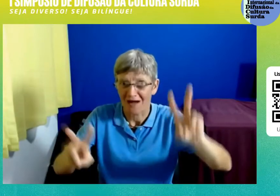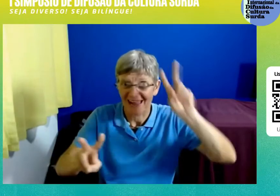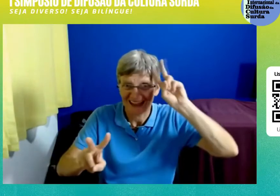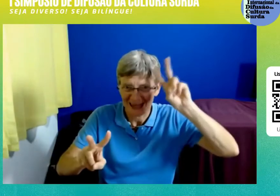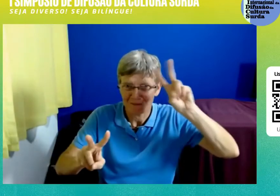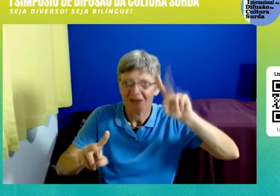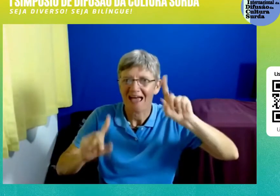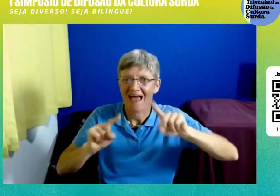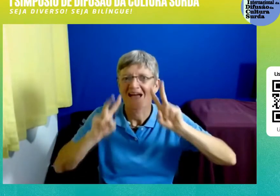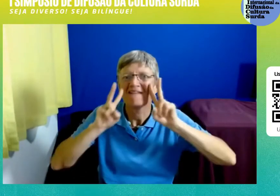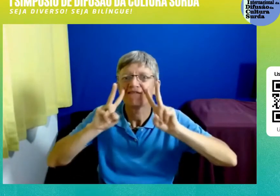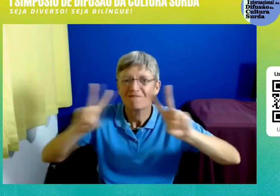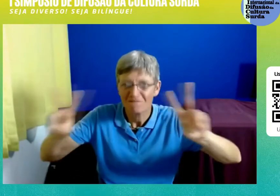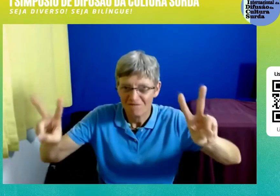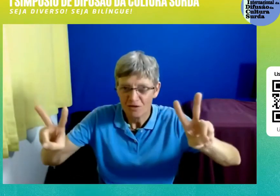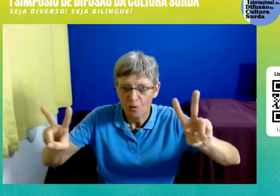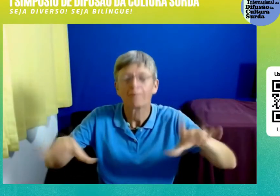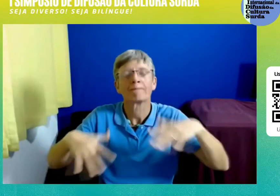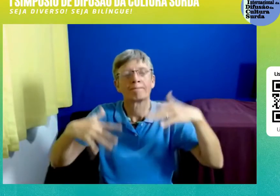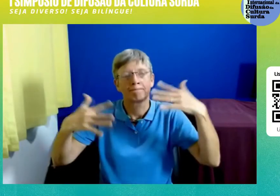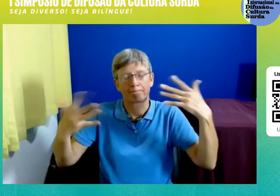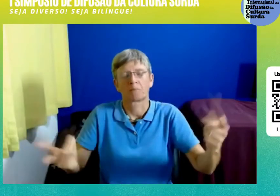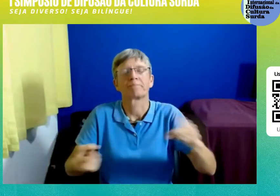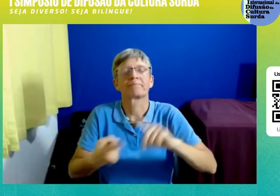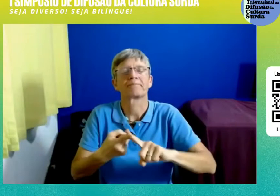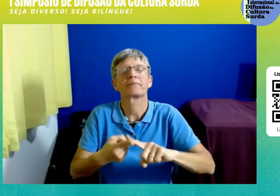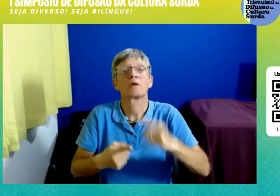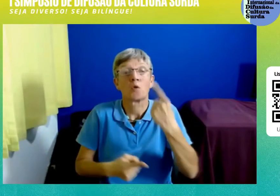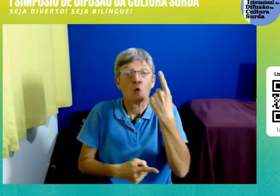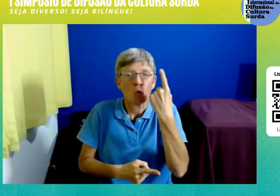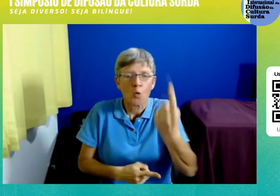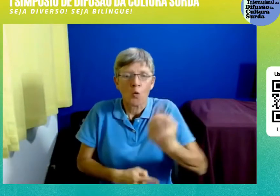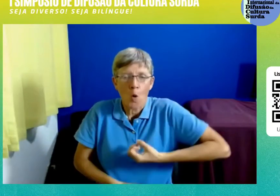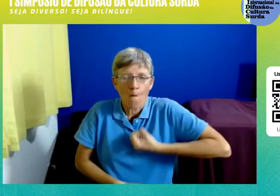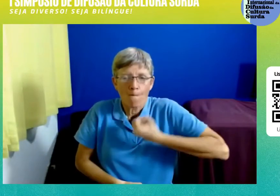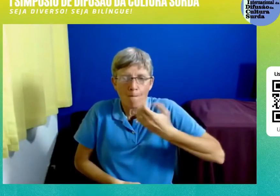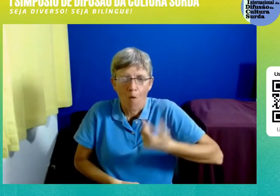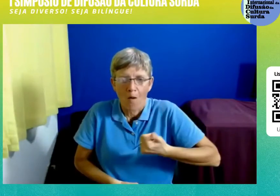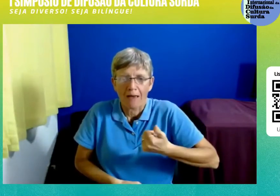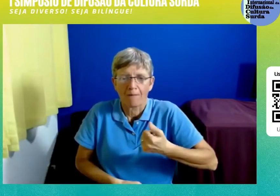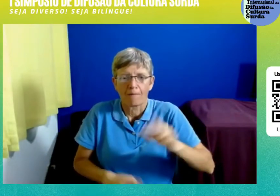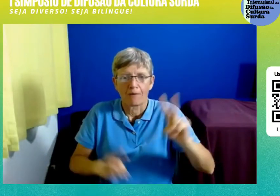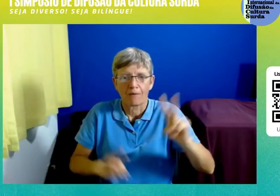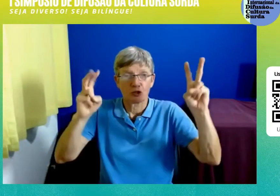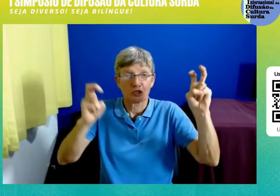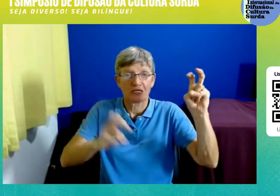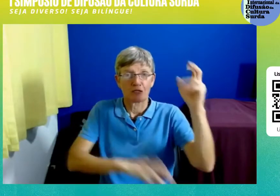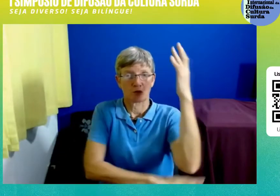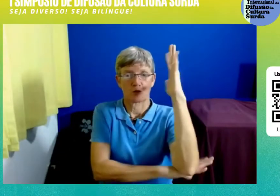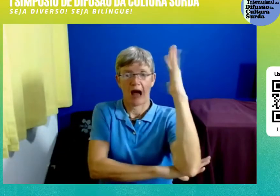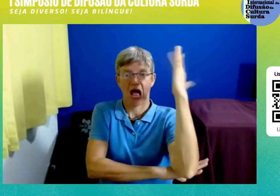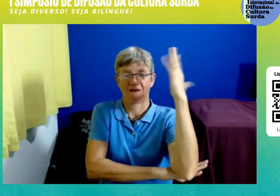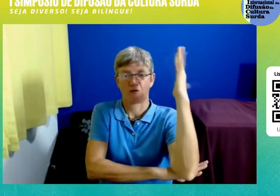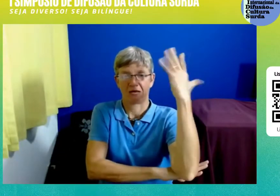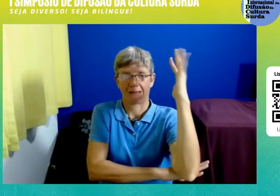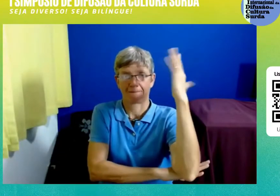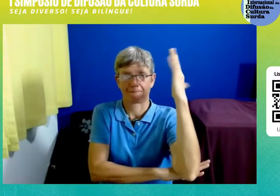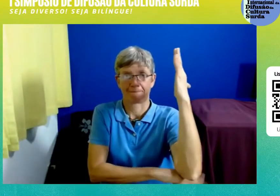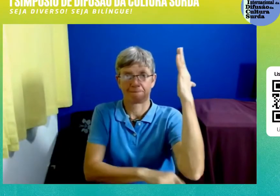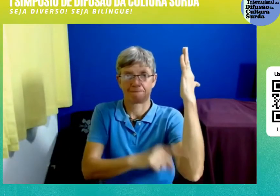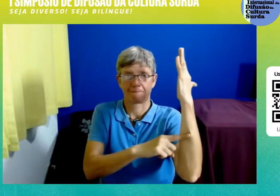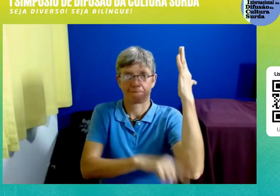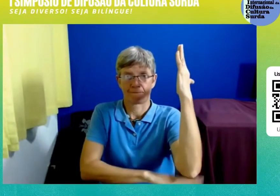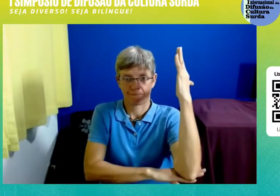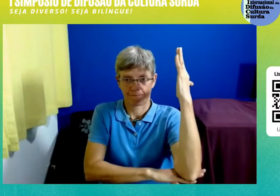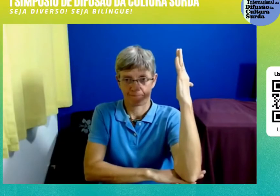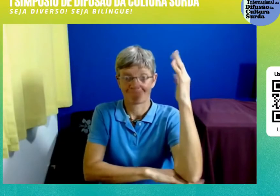É uma literatura visual, lembra que eu falei para vocês? É um poema